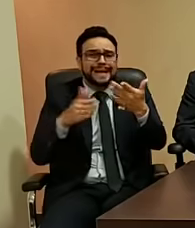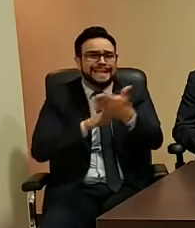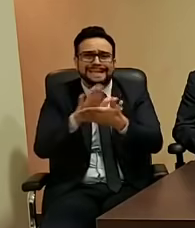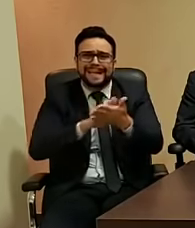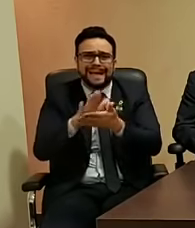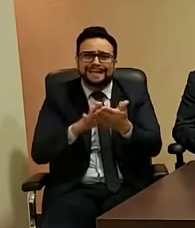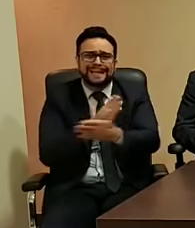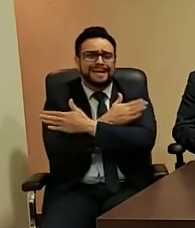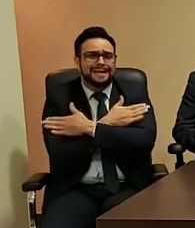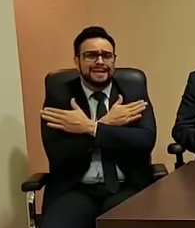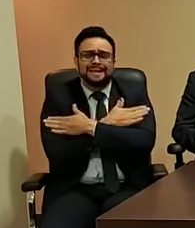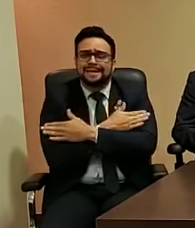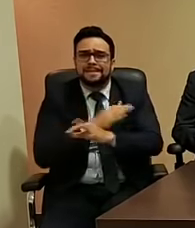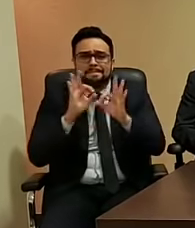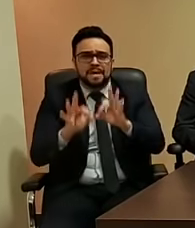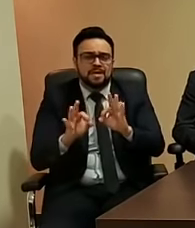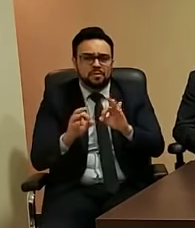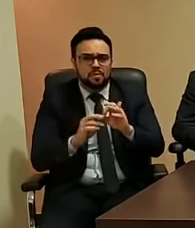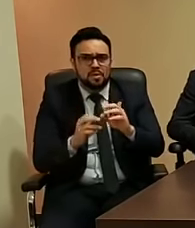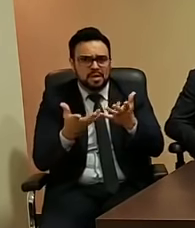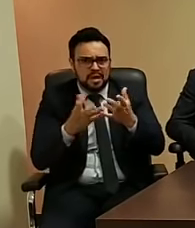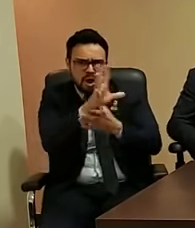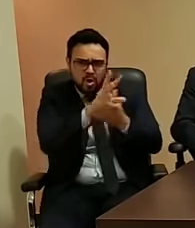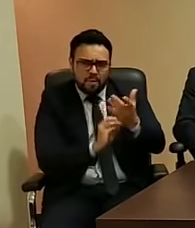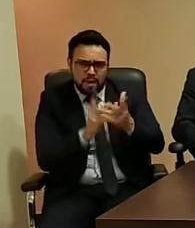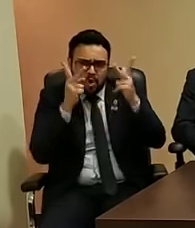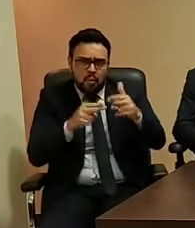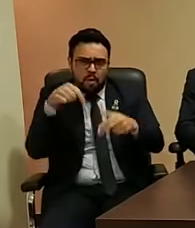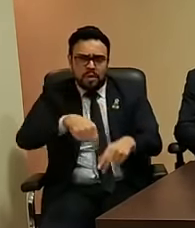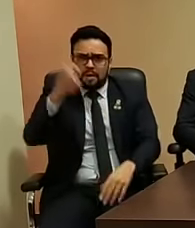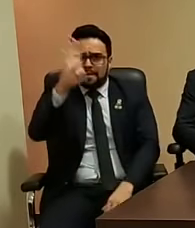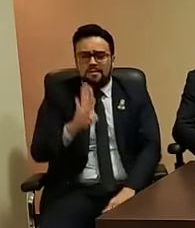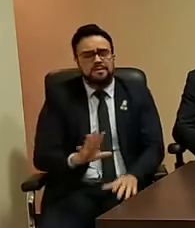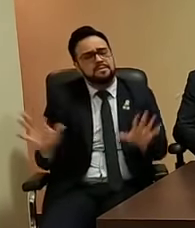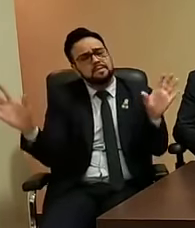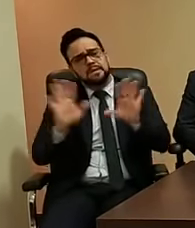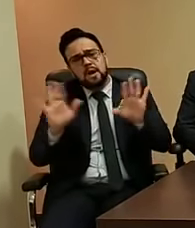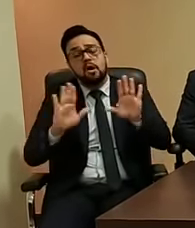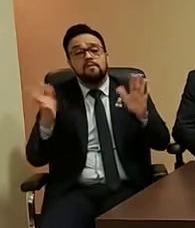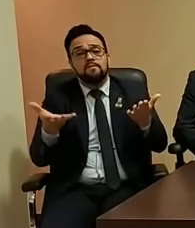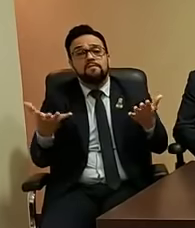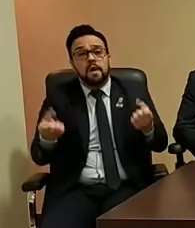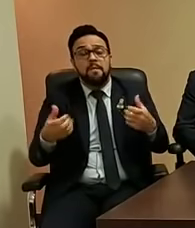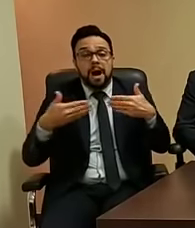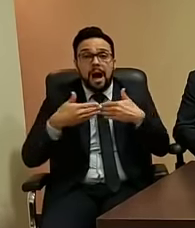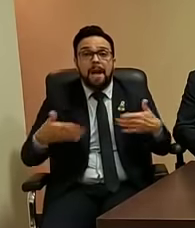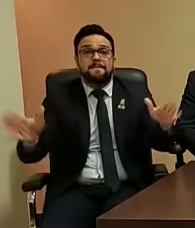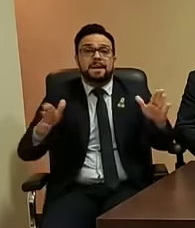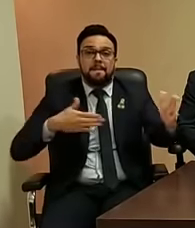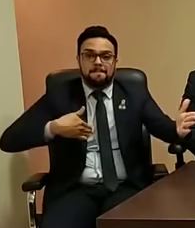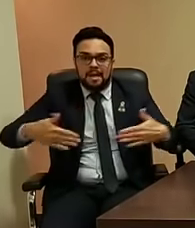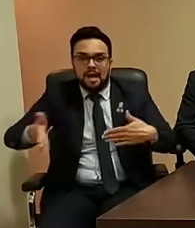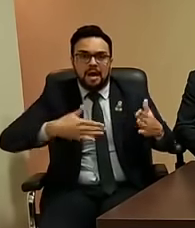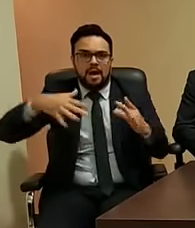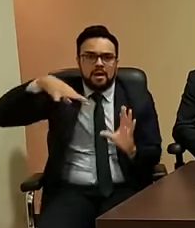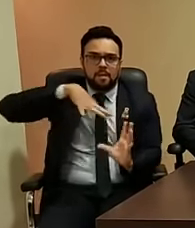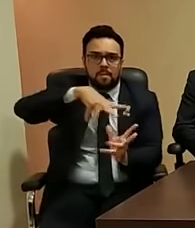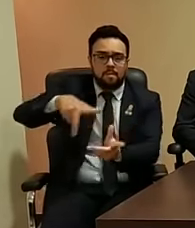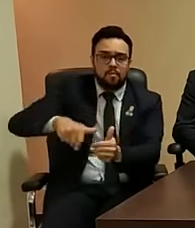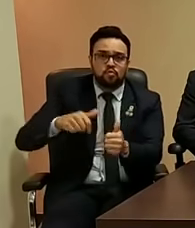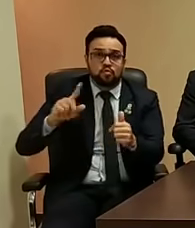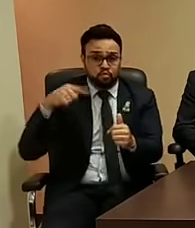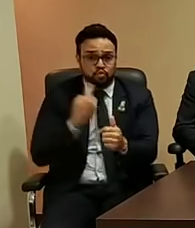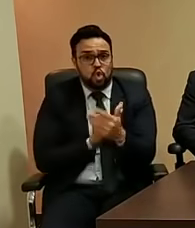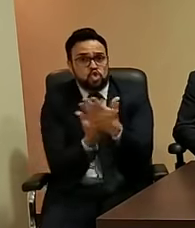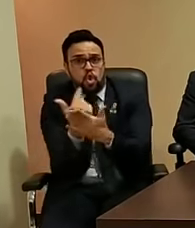na miséria. Tá? Não vamos fazer isso aqui. Nós queremos e vamos abrir nosso mercado para o mundo todo, alguma coisa nós importamos. E